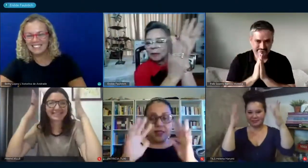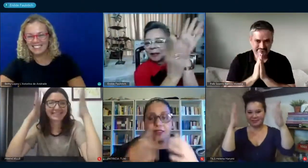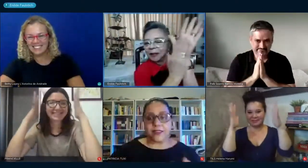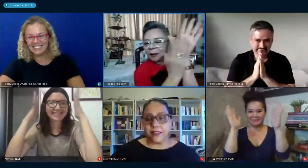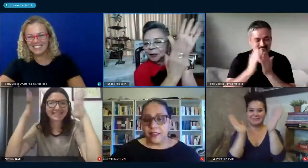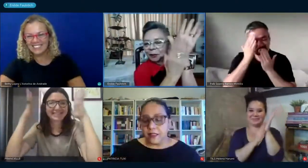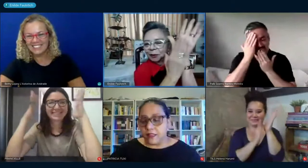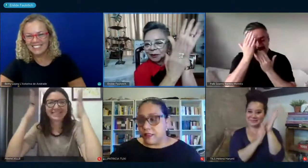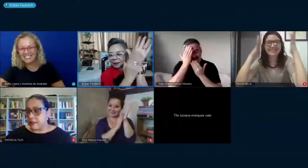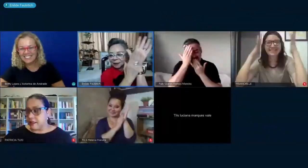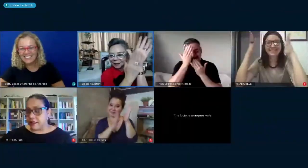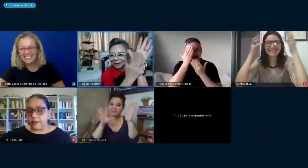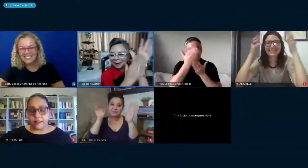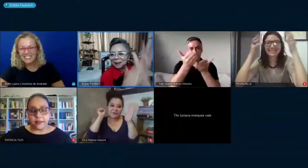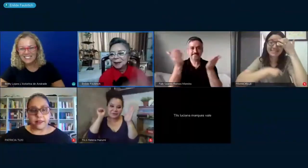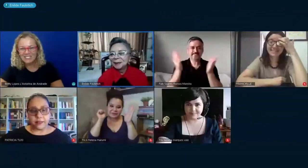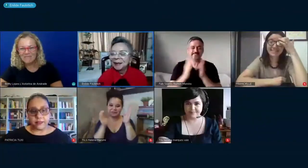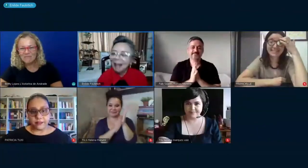palmas para quem não é surdo.